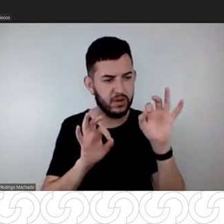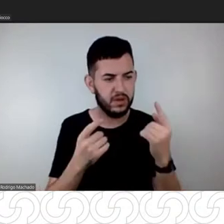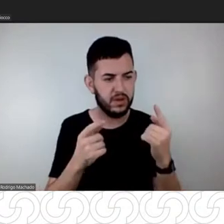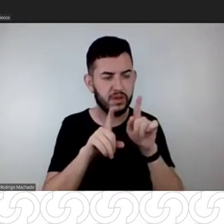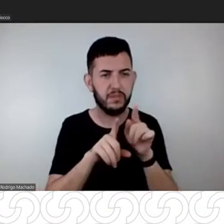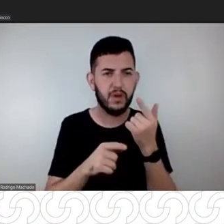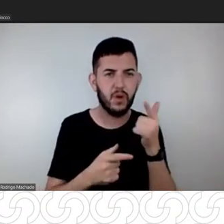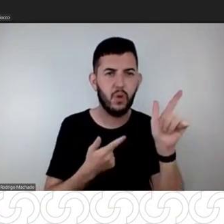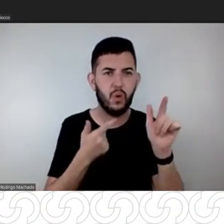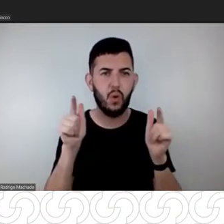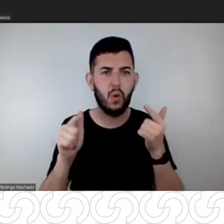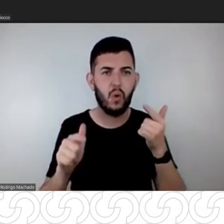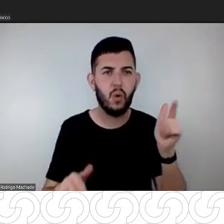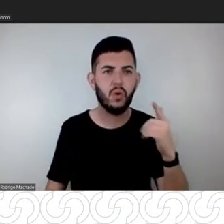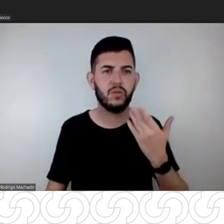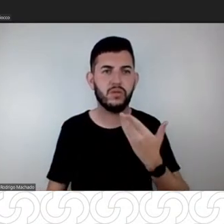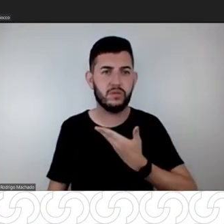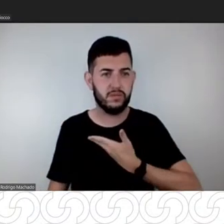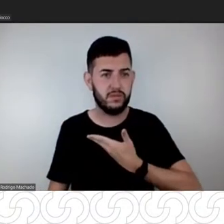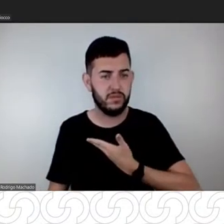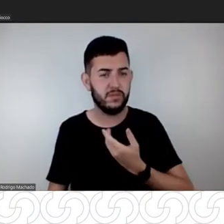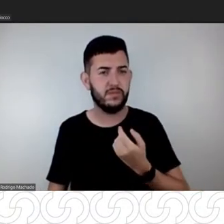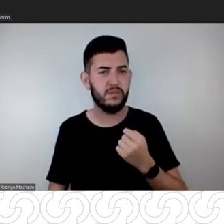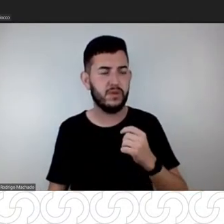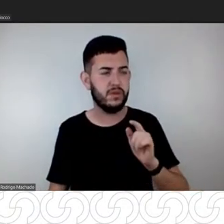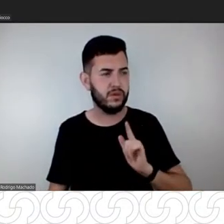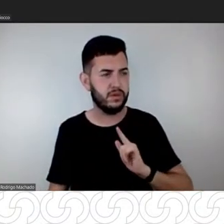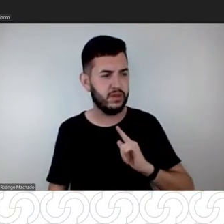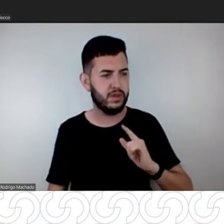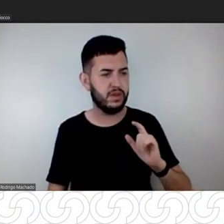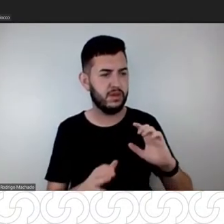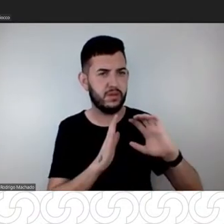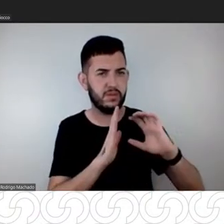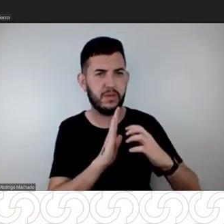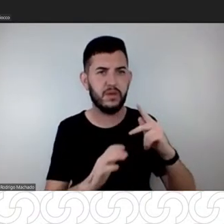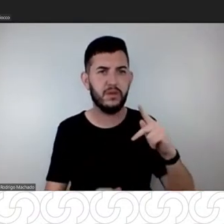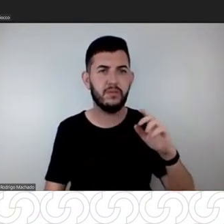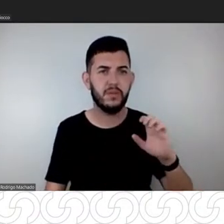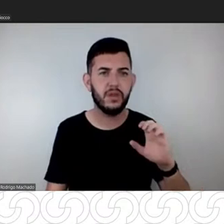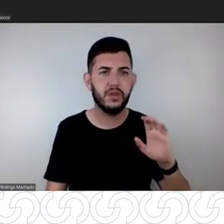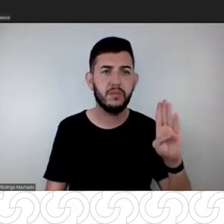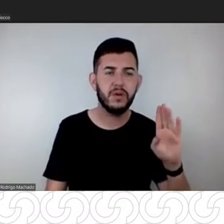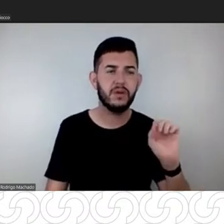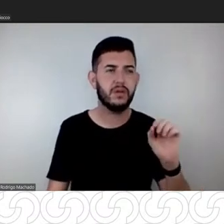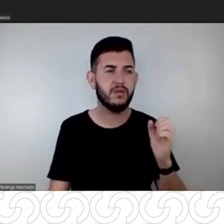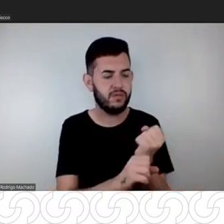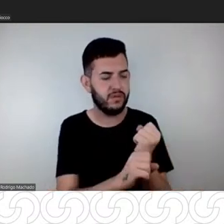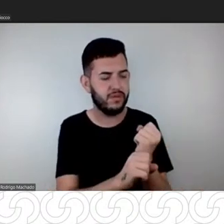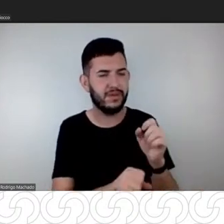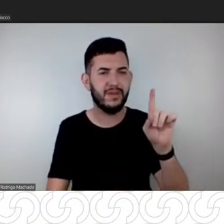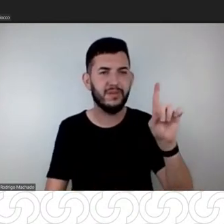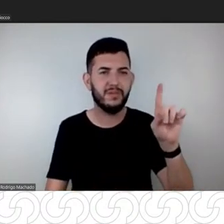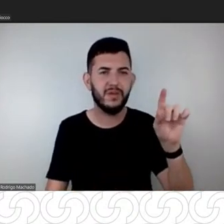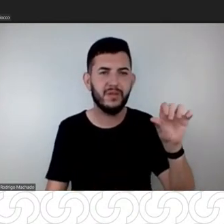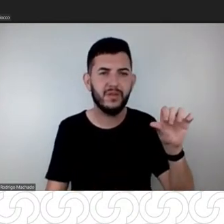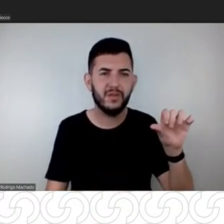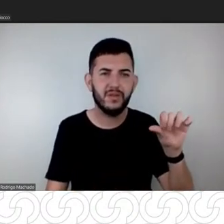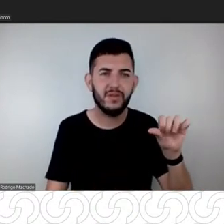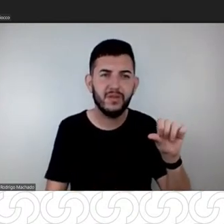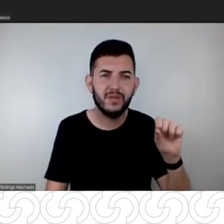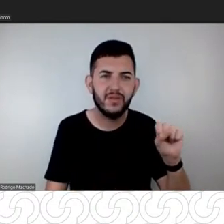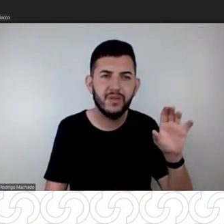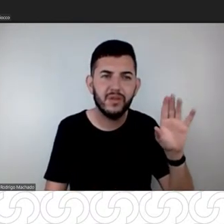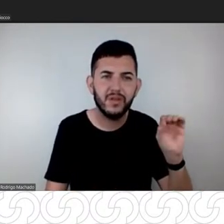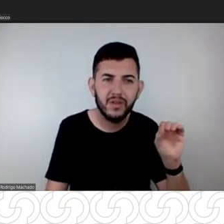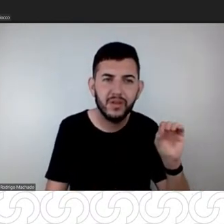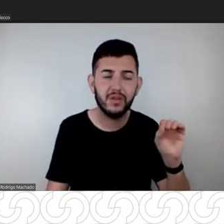que saíram do PC, especificamente lá nos anos 80, 90, é que nós precisamos, de alguma forma,